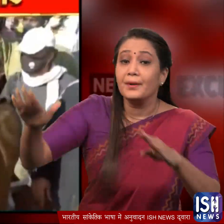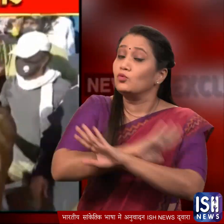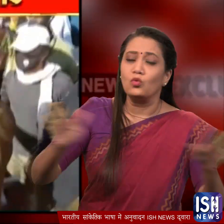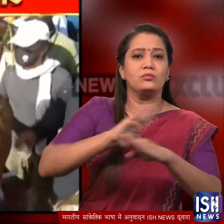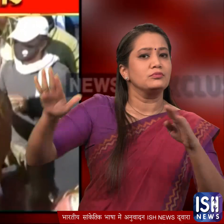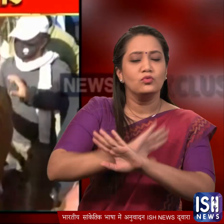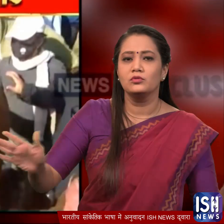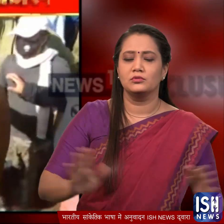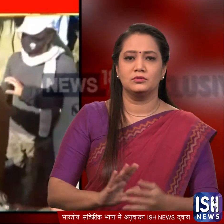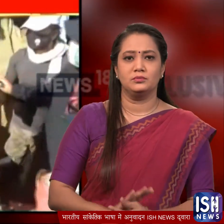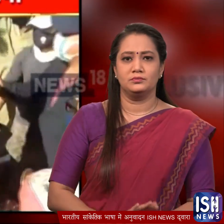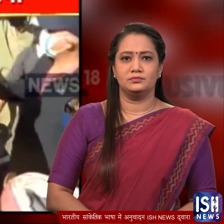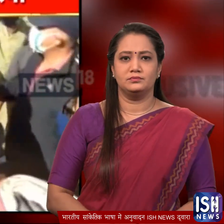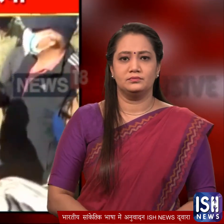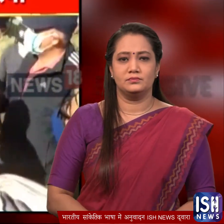सके।